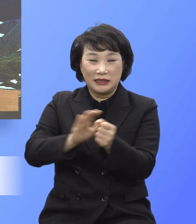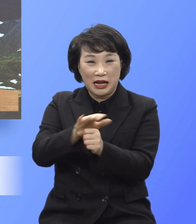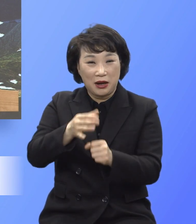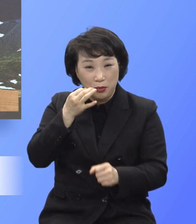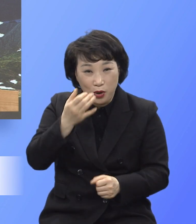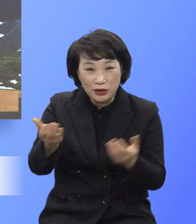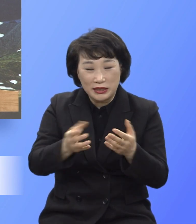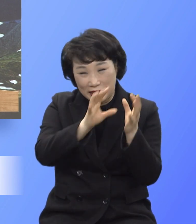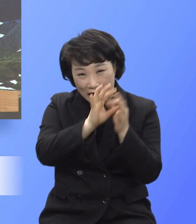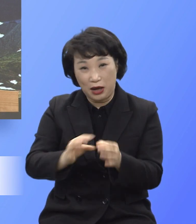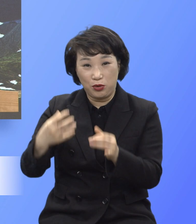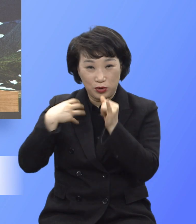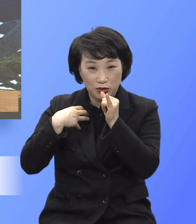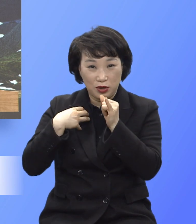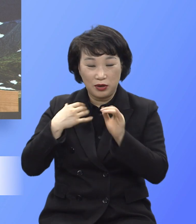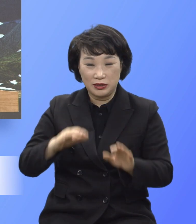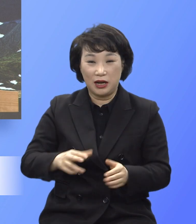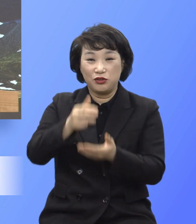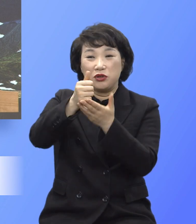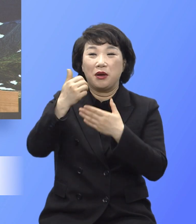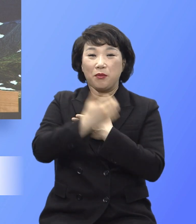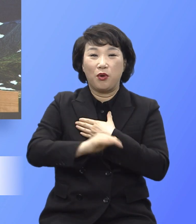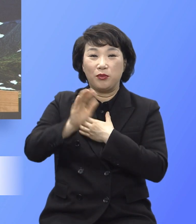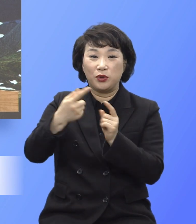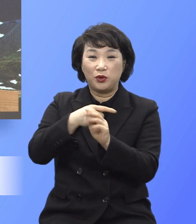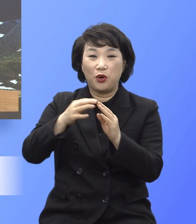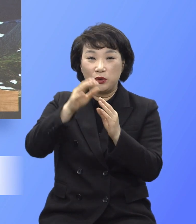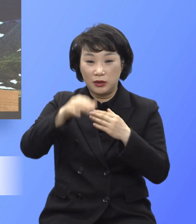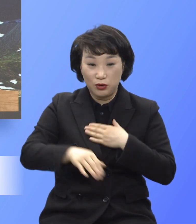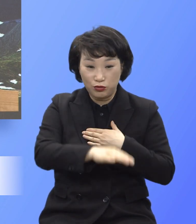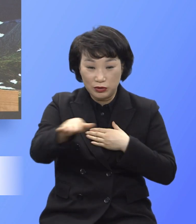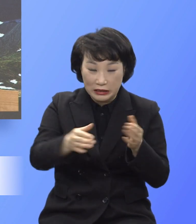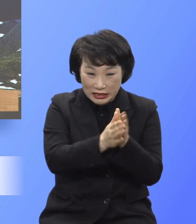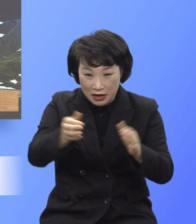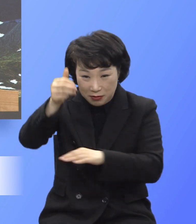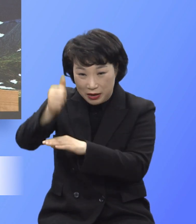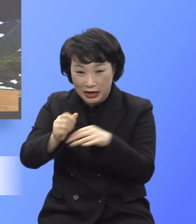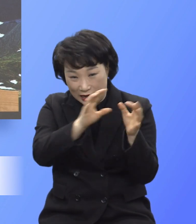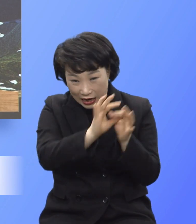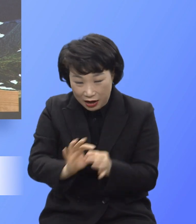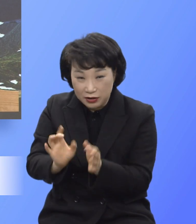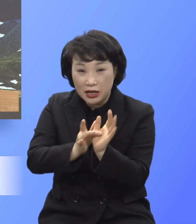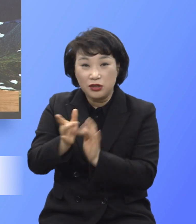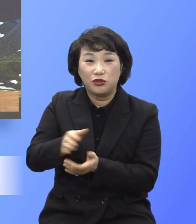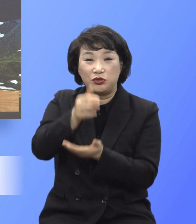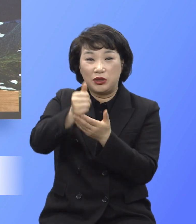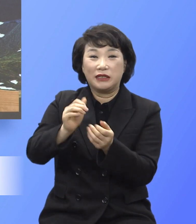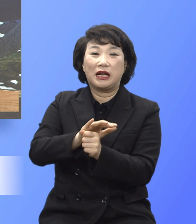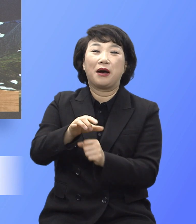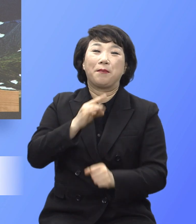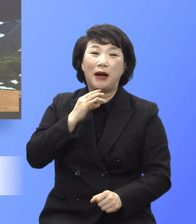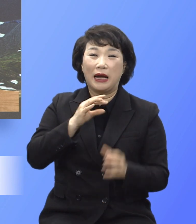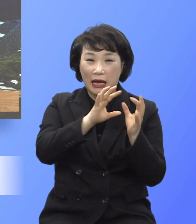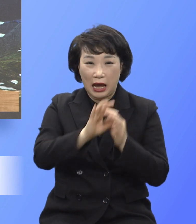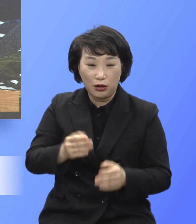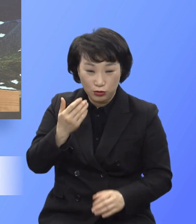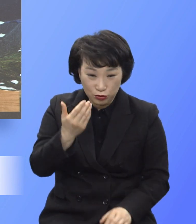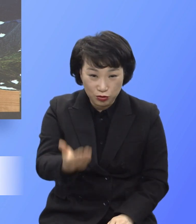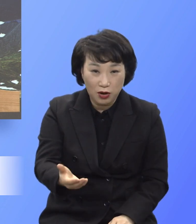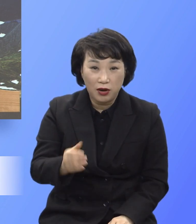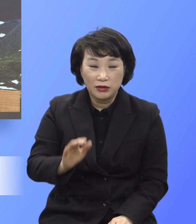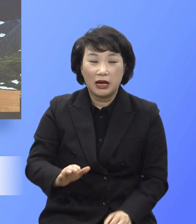것입니다. 그러므로 주님의 몸된 교회는 시종일관 예수 그리스도의 사랑만이 존재해야